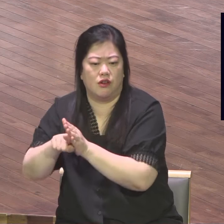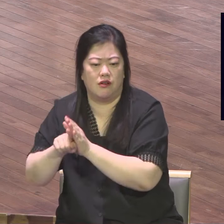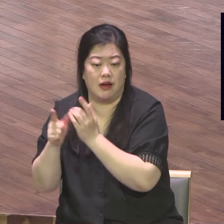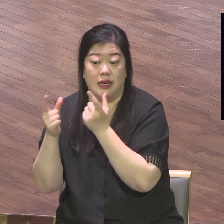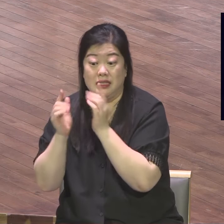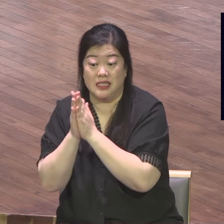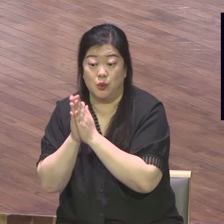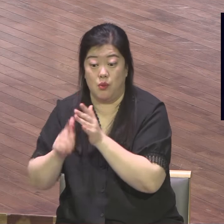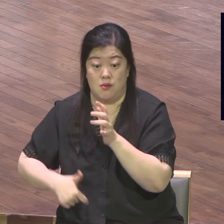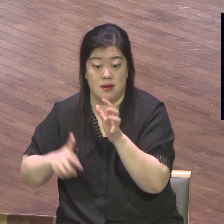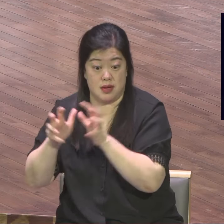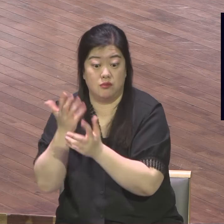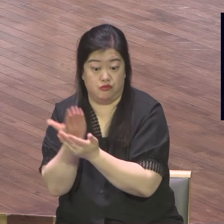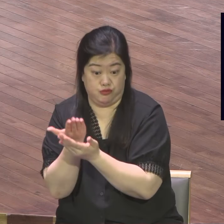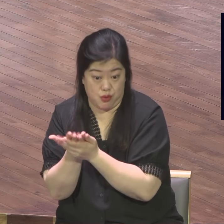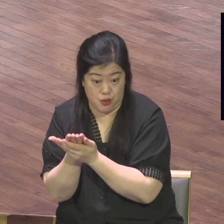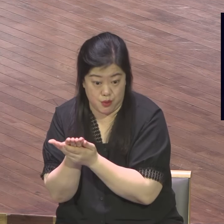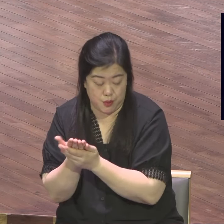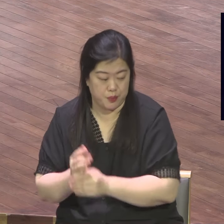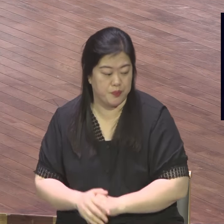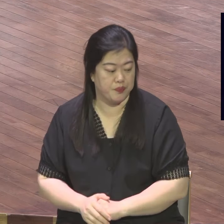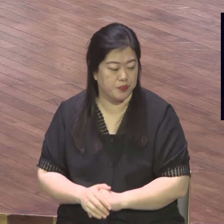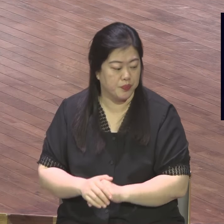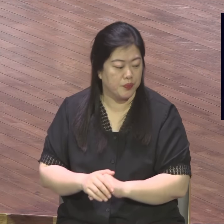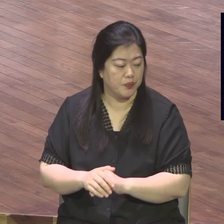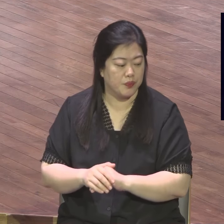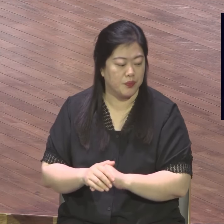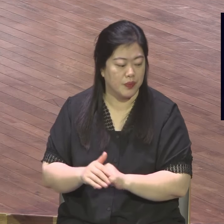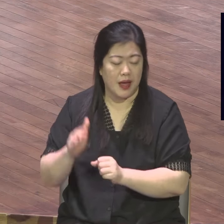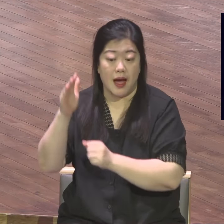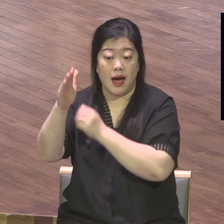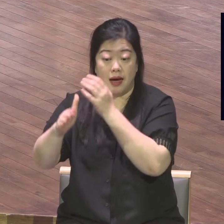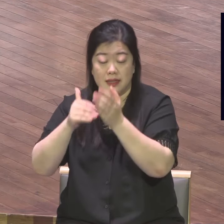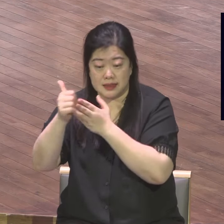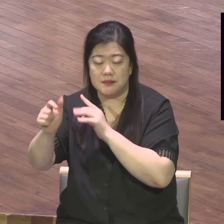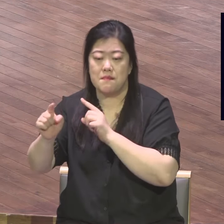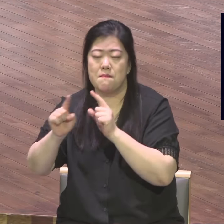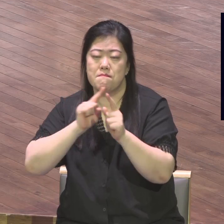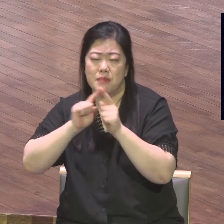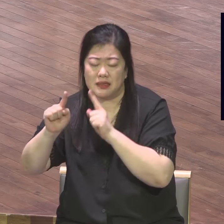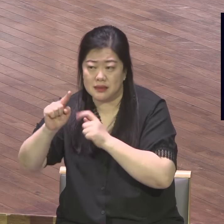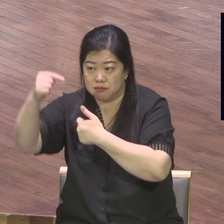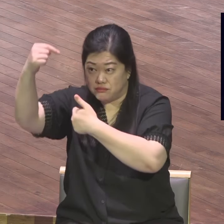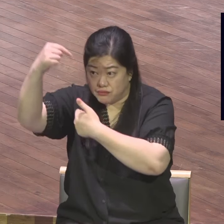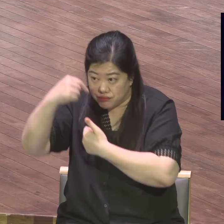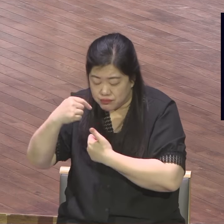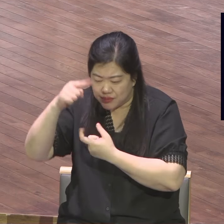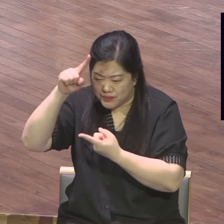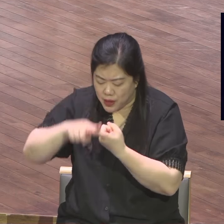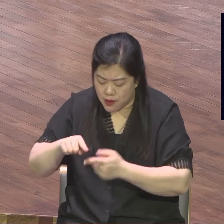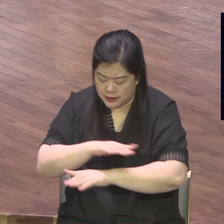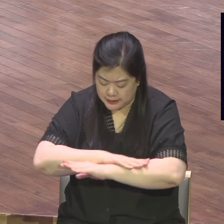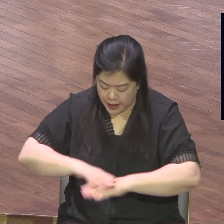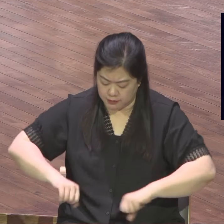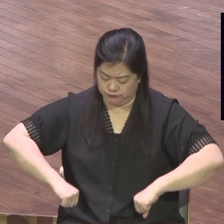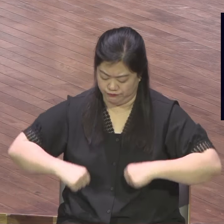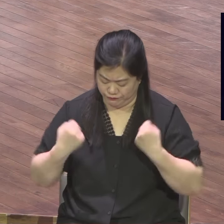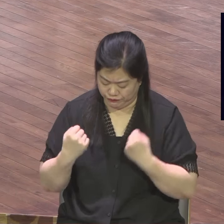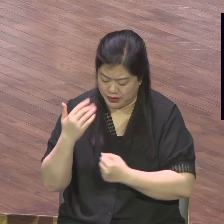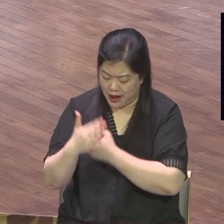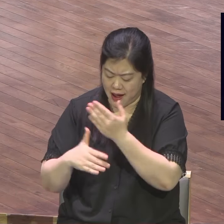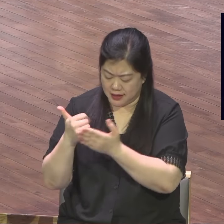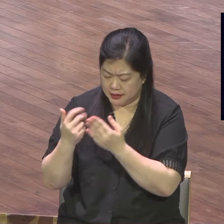망대 내 영혼 속에 언약 기도가 성취되고 하나님의 앞에서 하나님의 스케일을 체험하면서 하나님의 스케일이